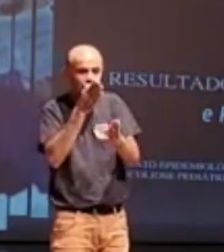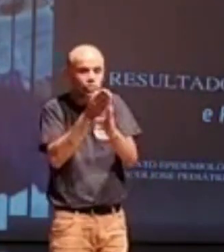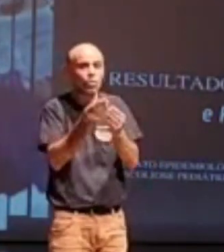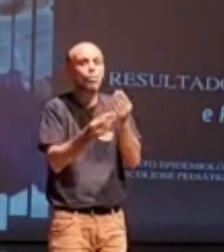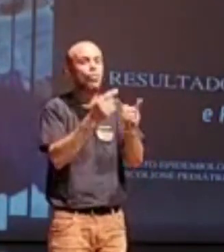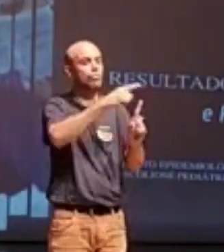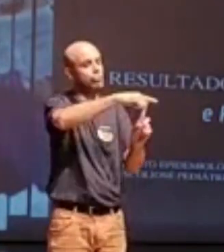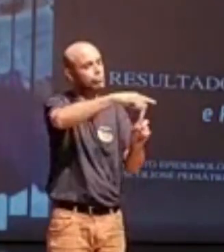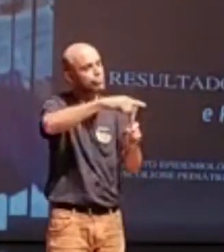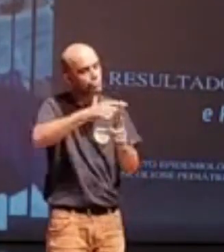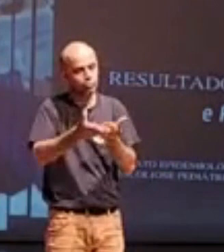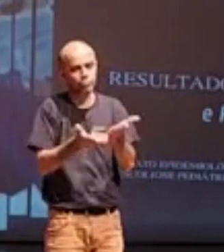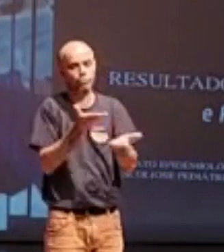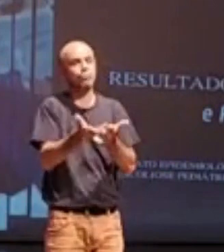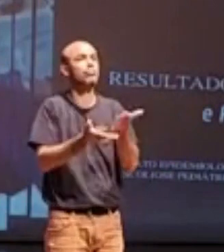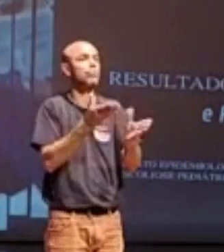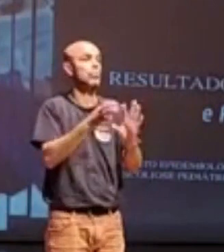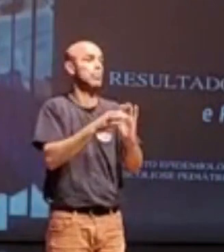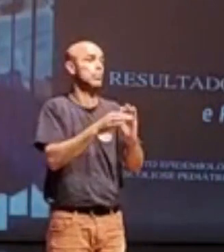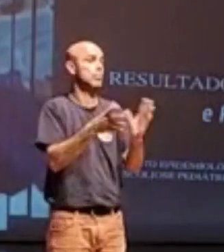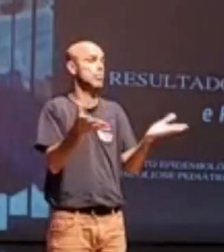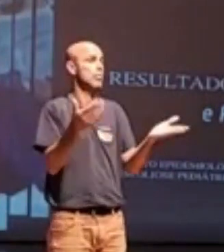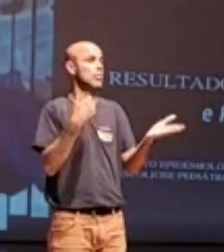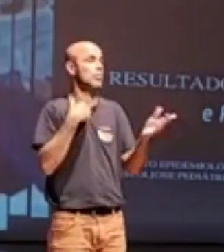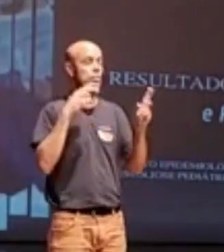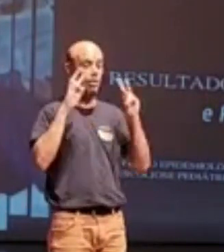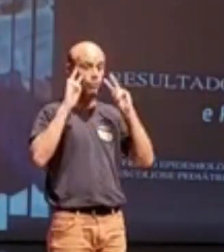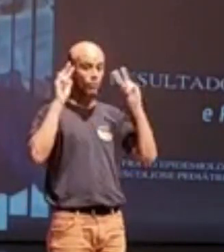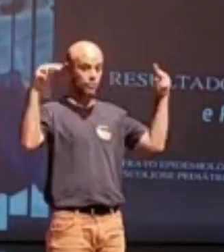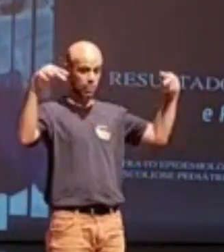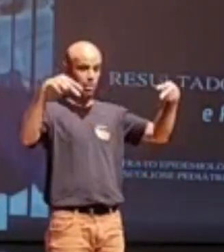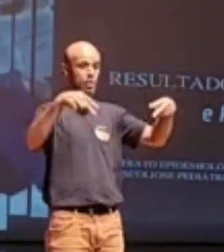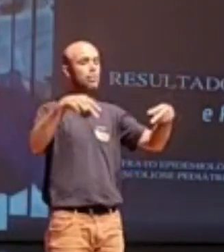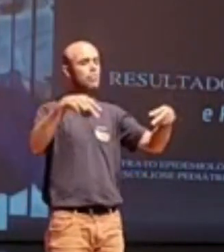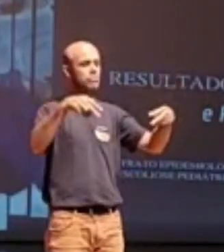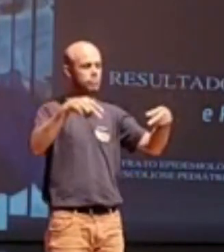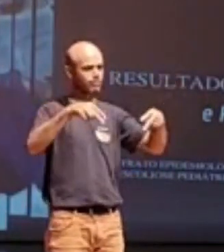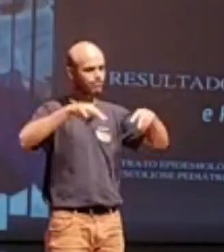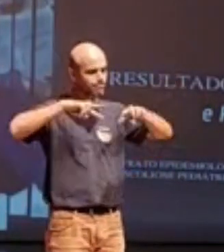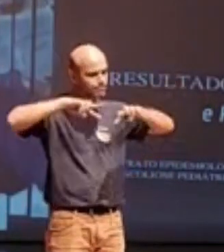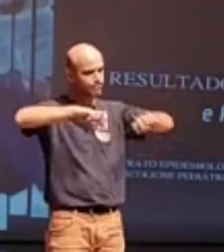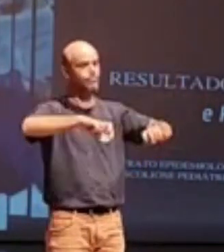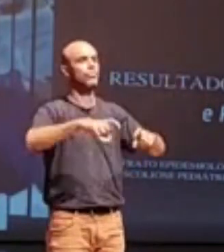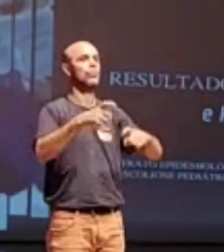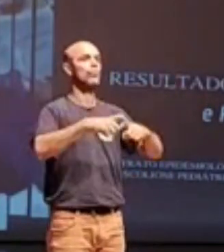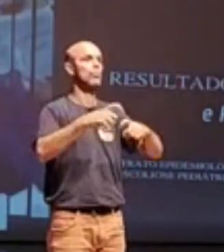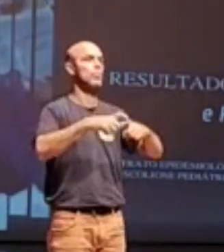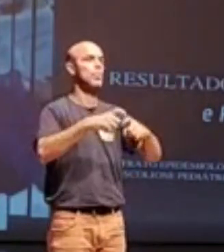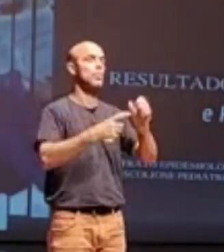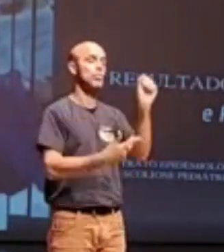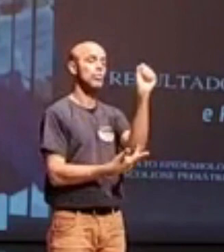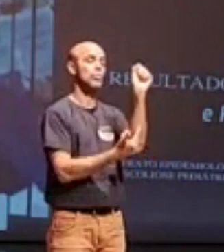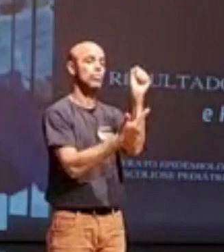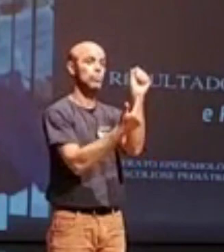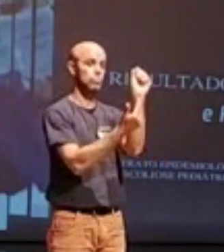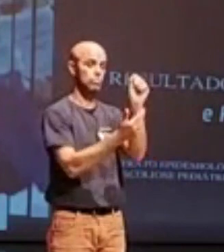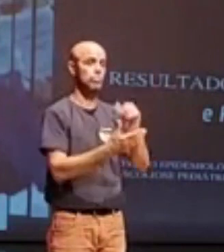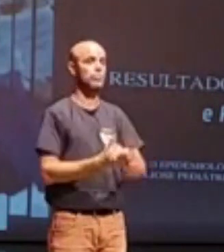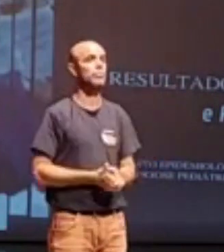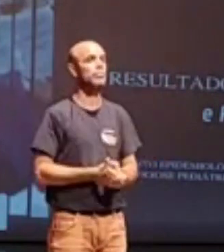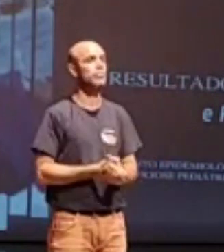de tratamento hoje disponíveis com uma visão mais médica, ou seja, cirúrgica e de